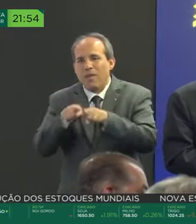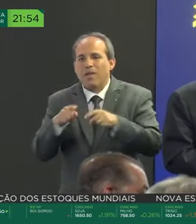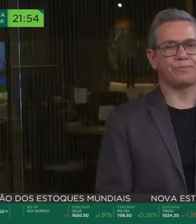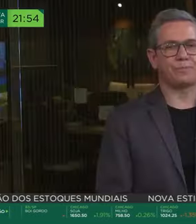energética